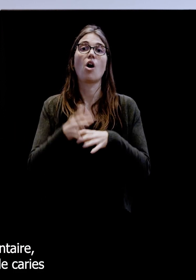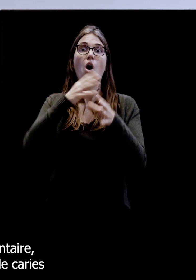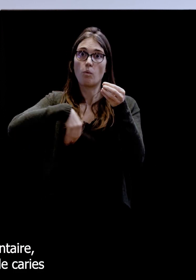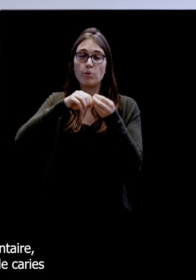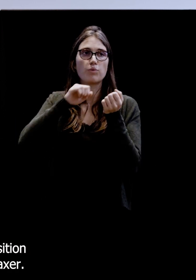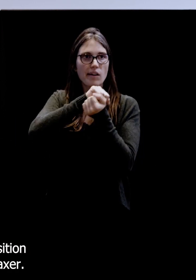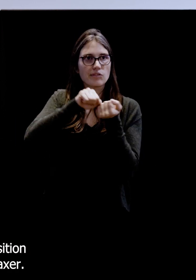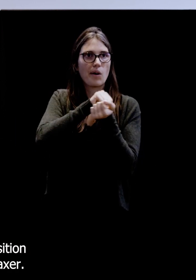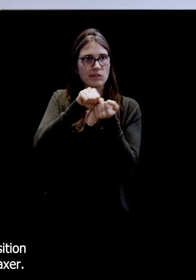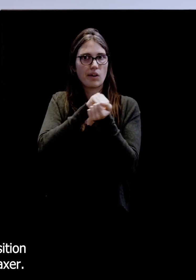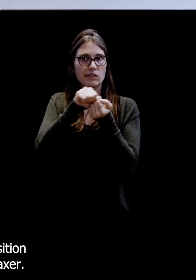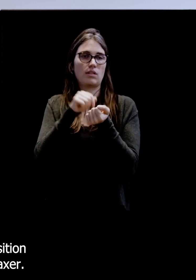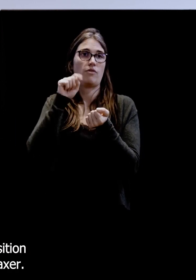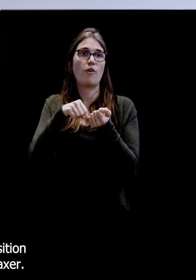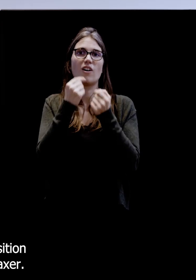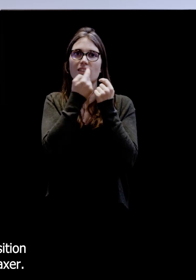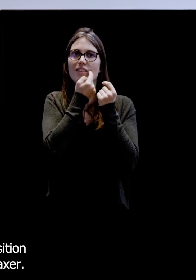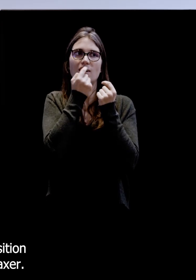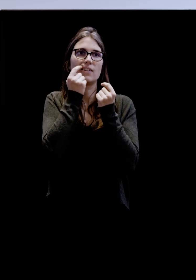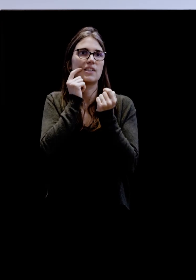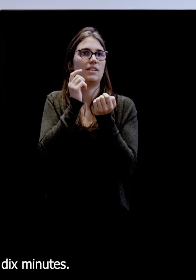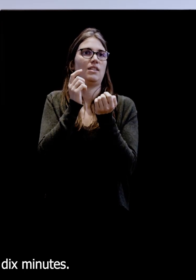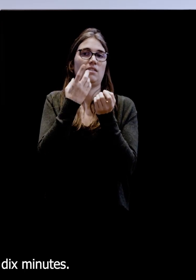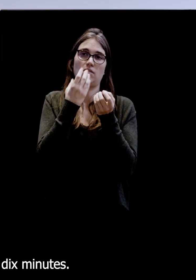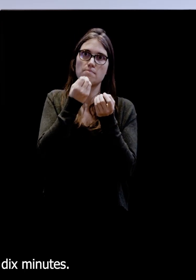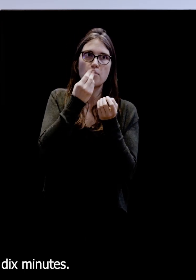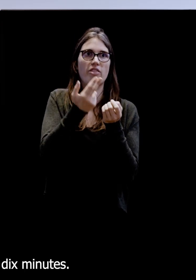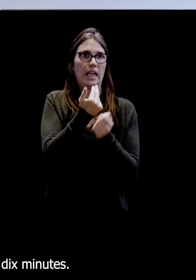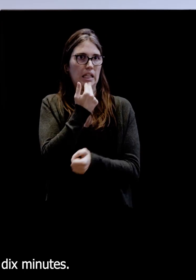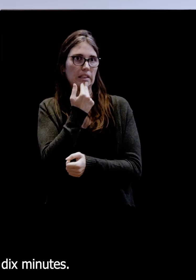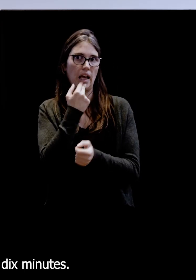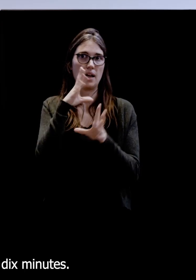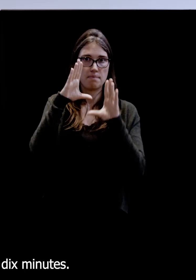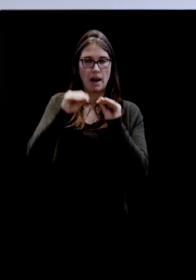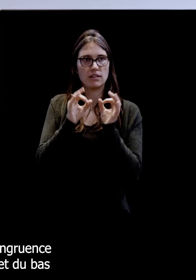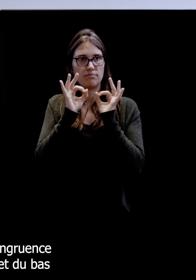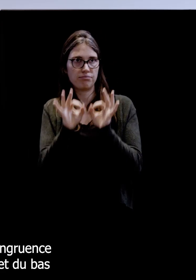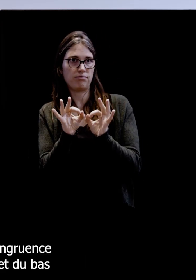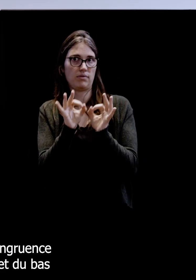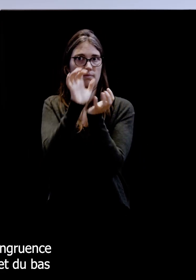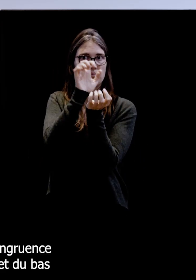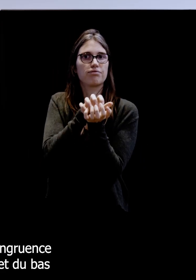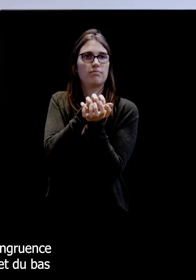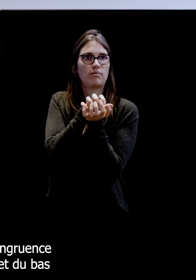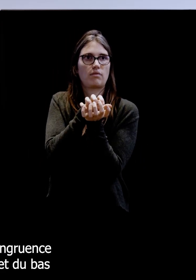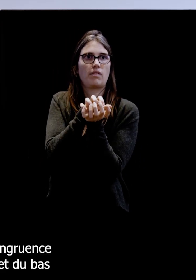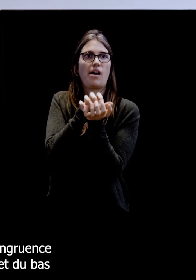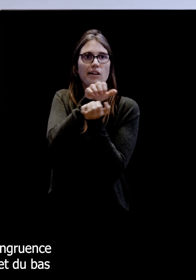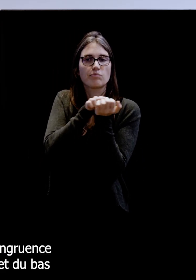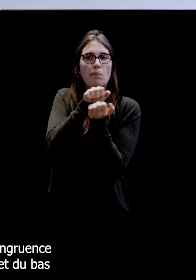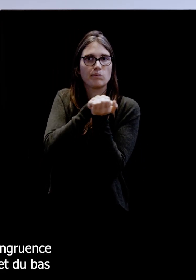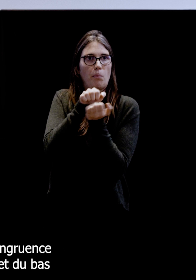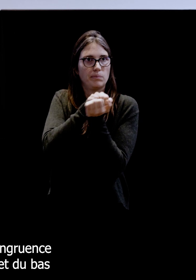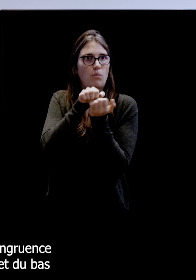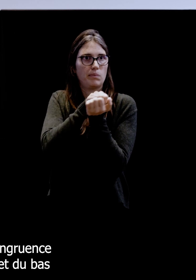soit en termes de carré ou en termes de position des dents pour malaxer. Lisa vous en reparlera dans 10 minutes. Il faut clairement une congruence